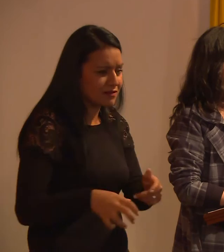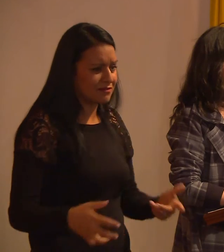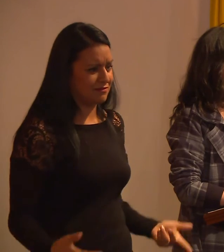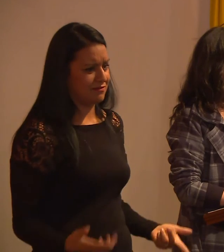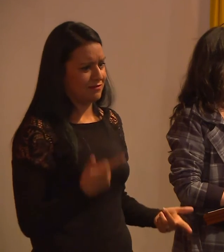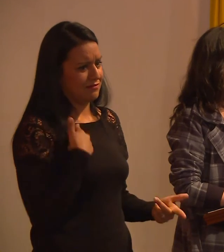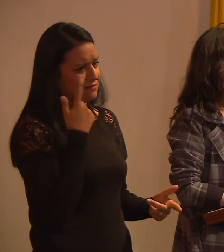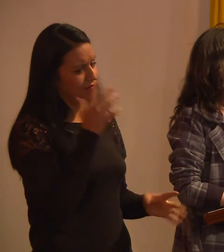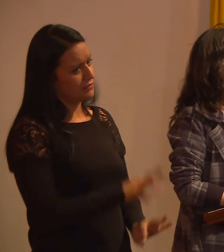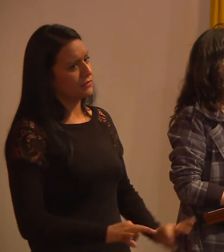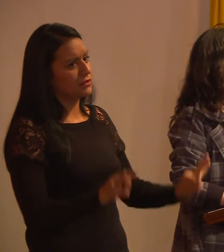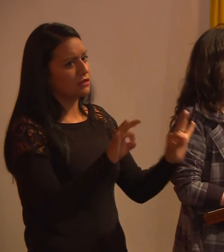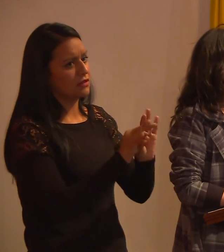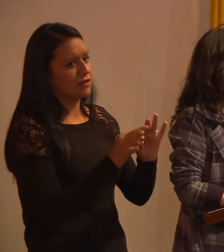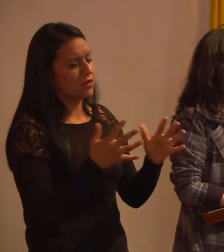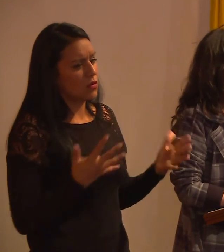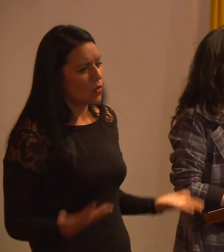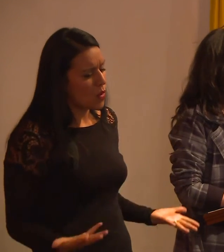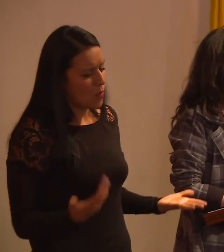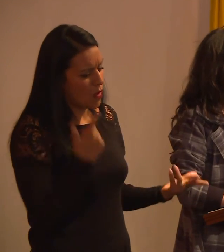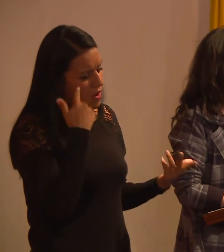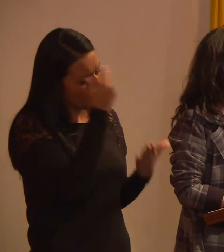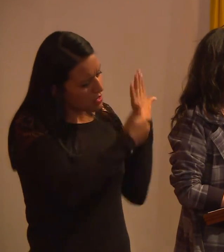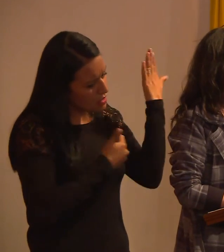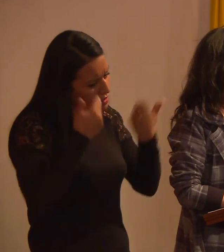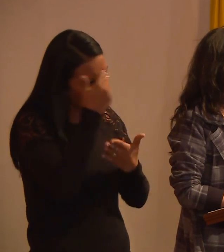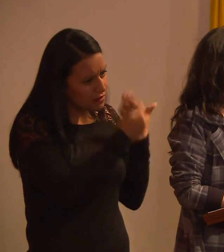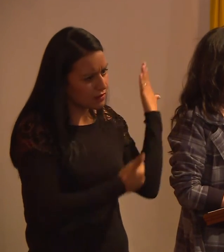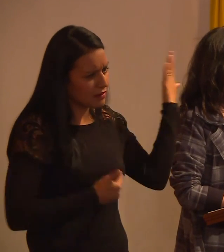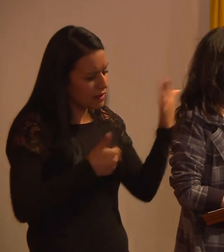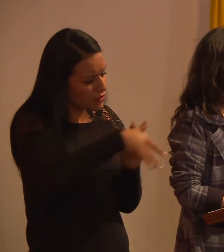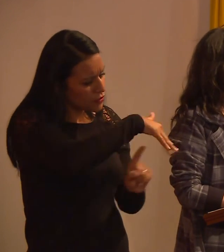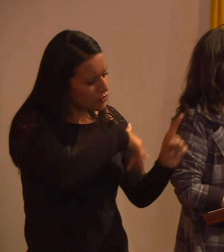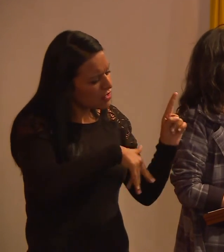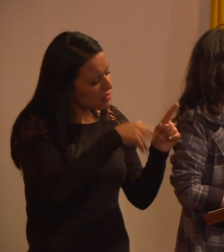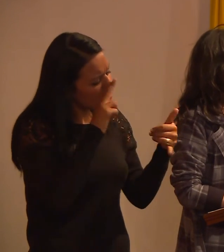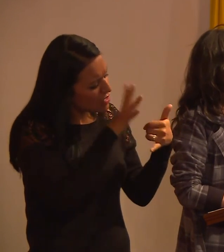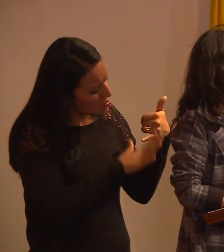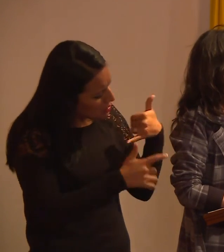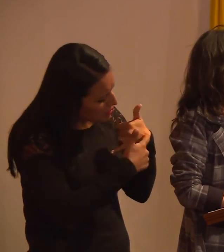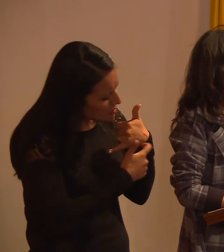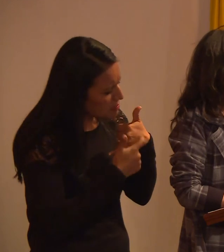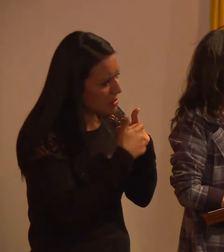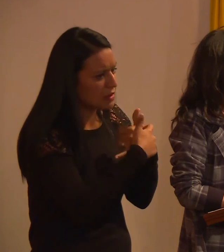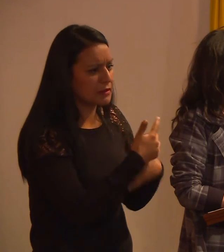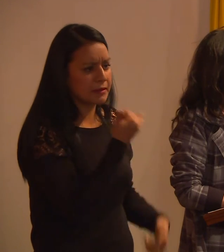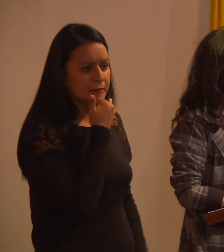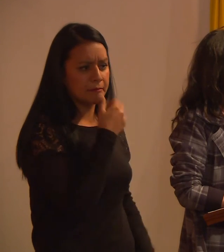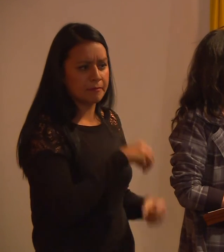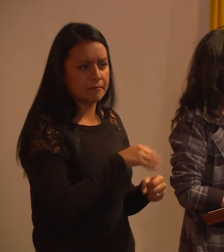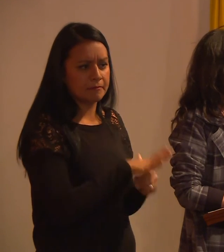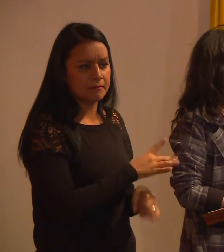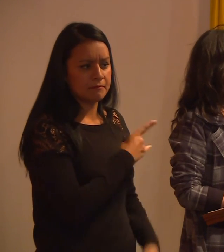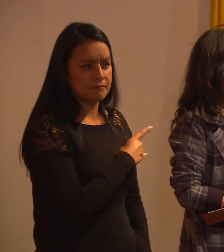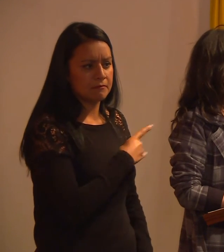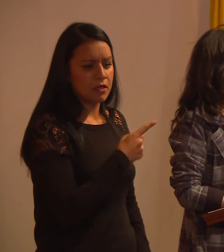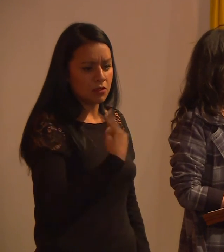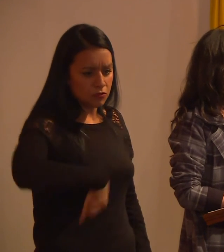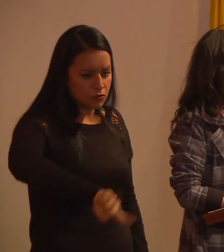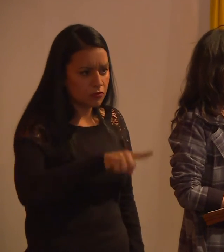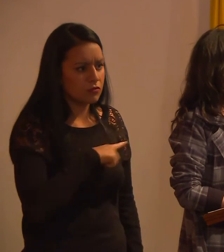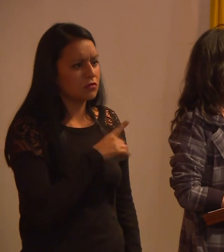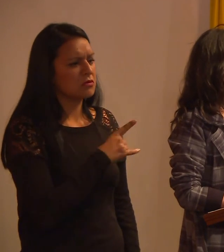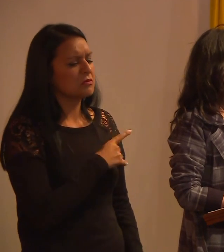parece que es importante hacer ese análisis en el contexto nacional y en lo que nos implica para nosotros como